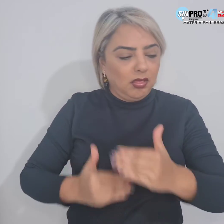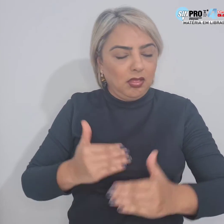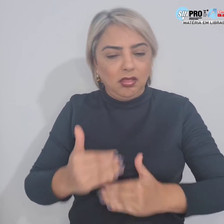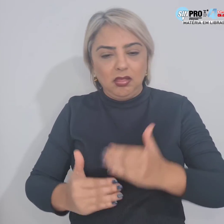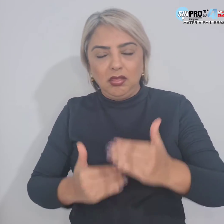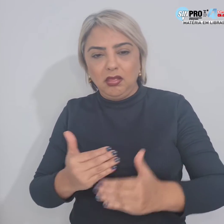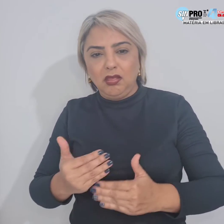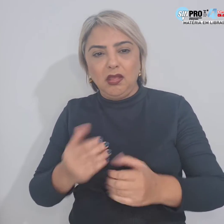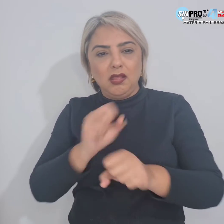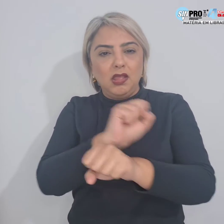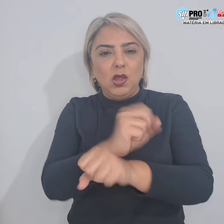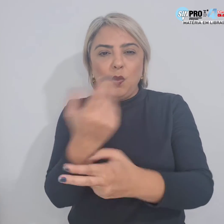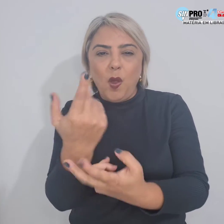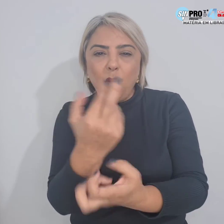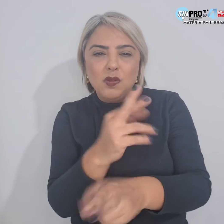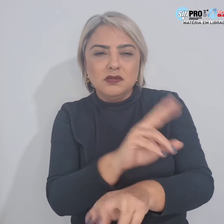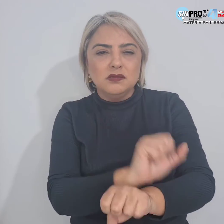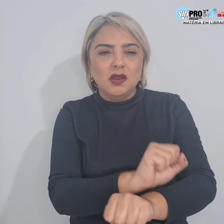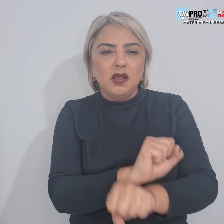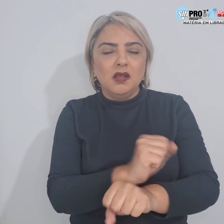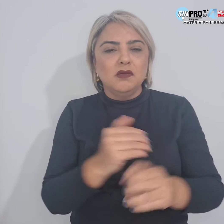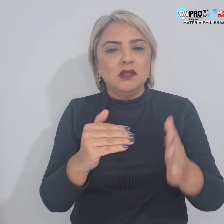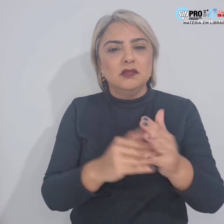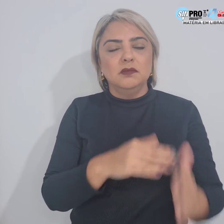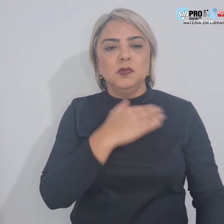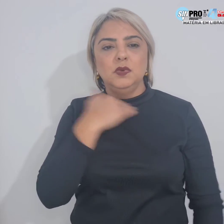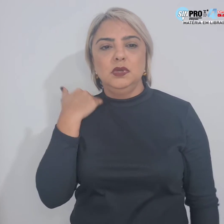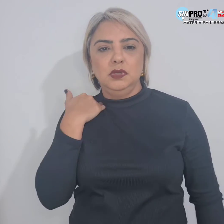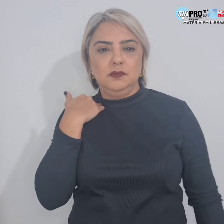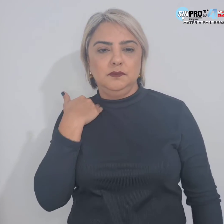em condições análogas à escravidão até a morte.